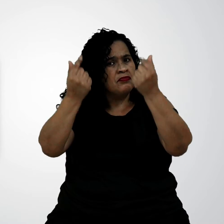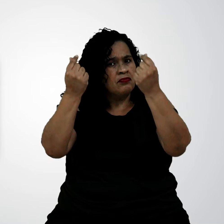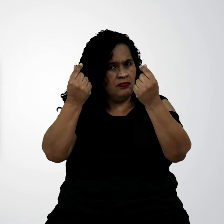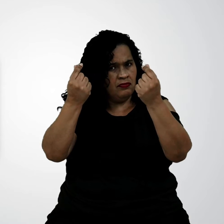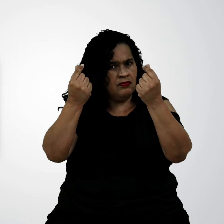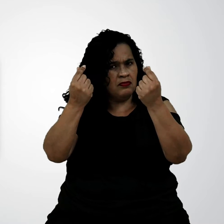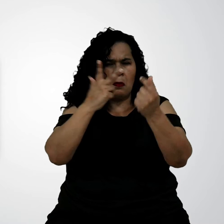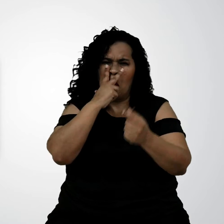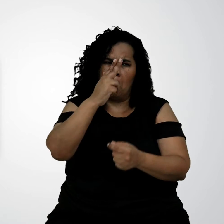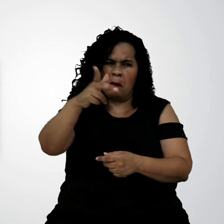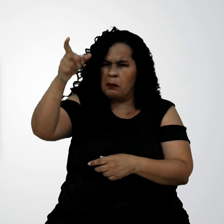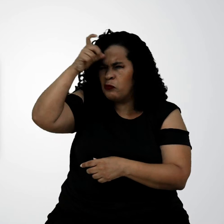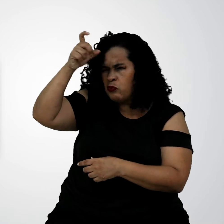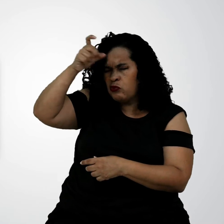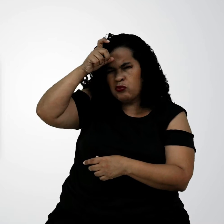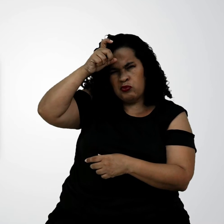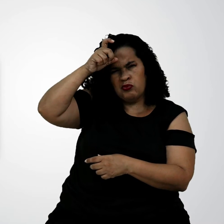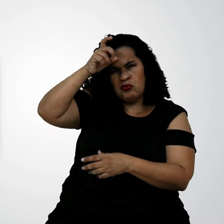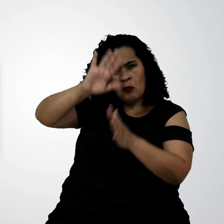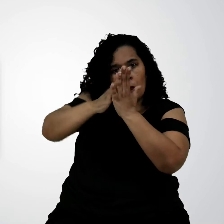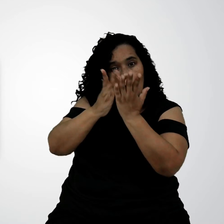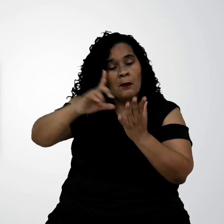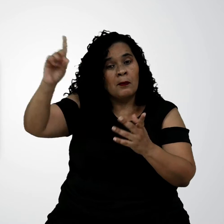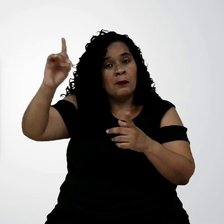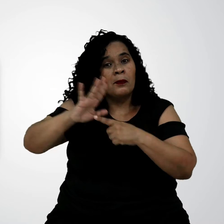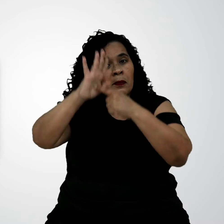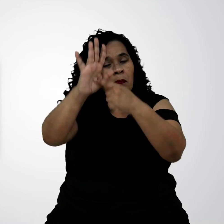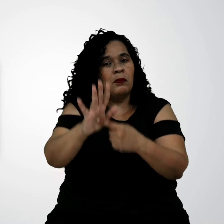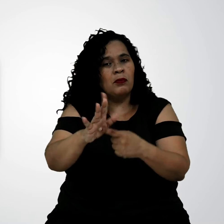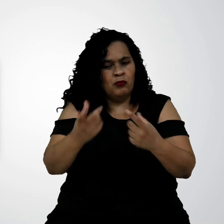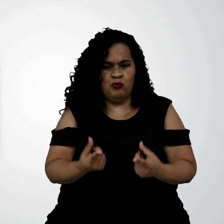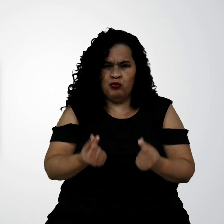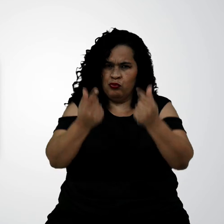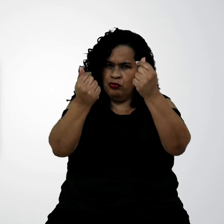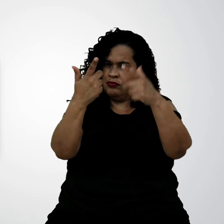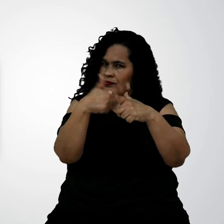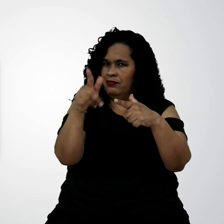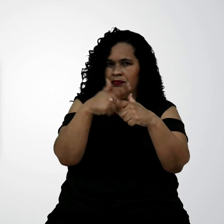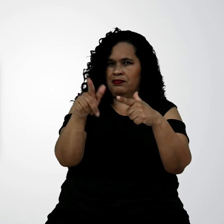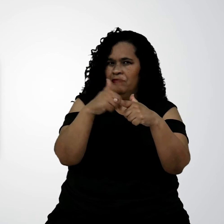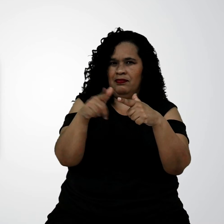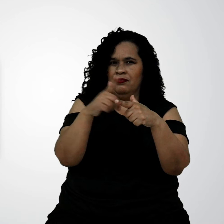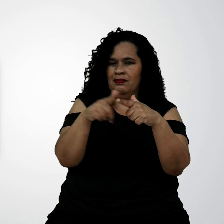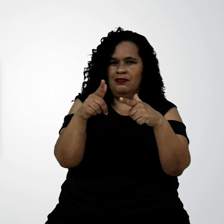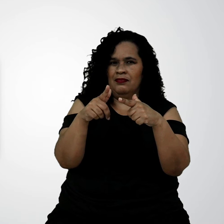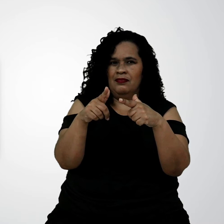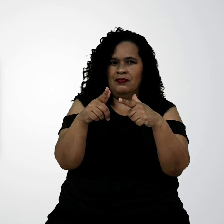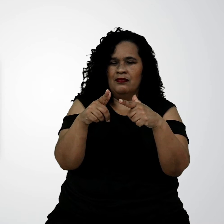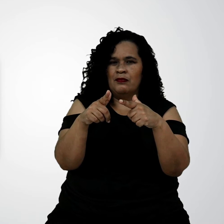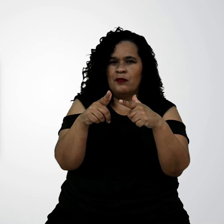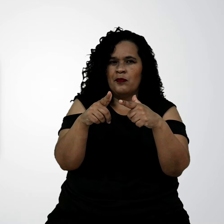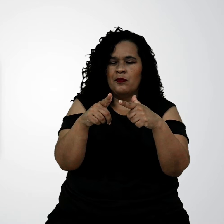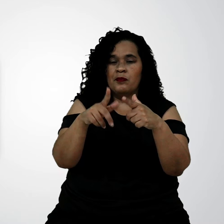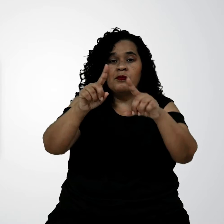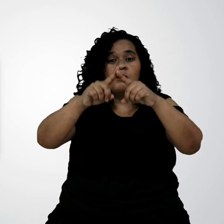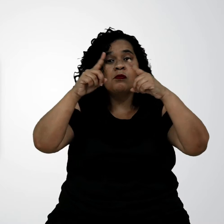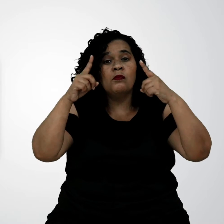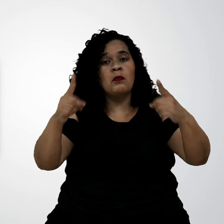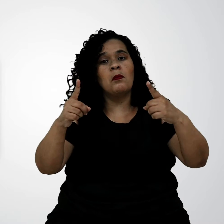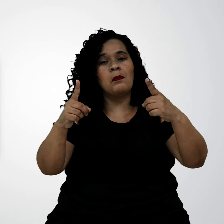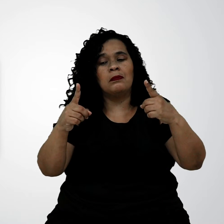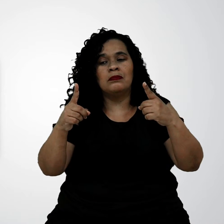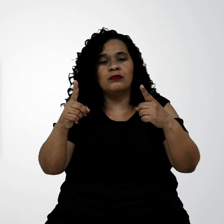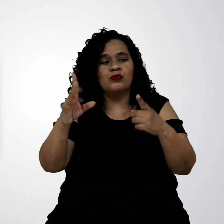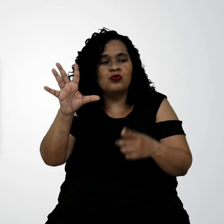capeta. E a Bíblia fala que o problema não é o dinheiro. O problema não é o dinheiro. O problema é você amar o dinheiro.